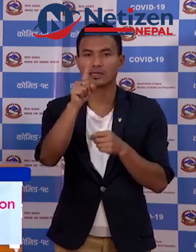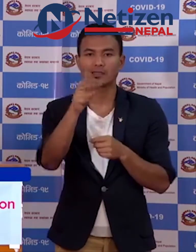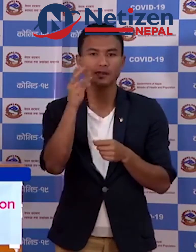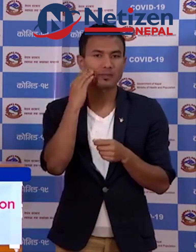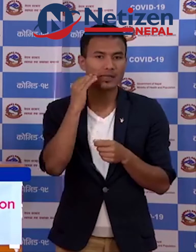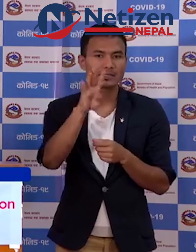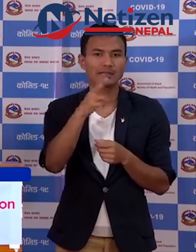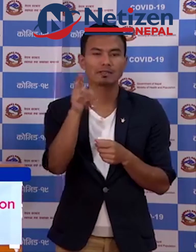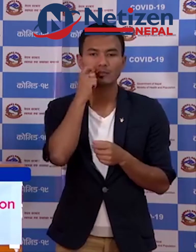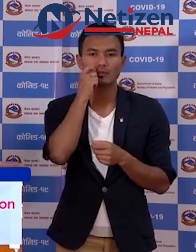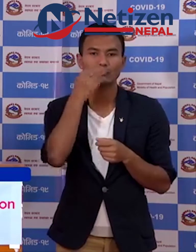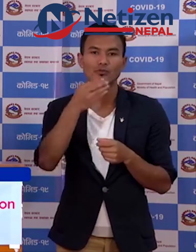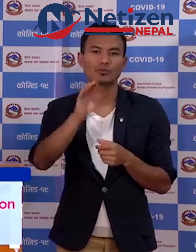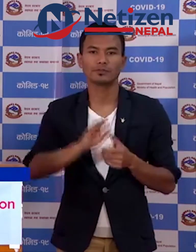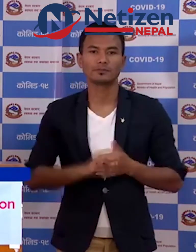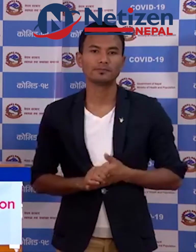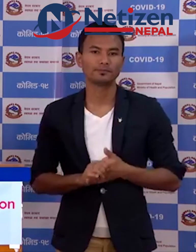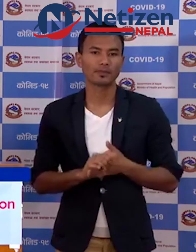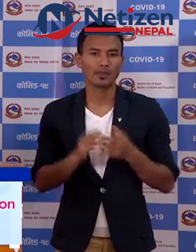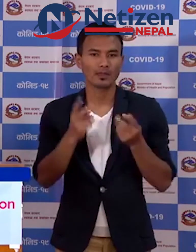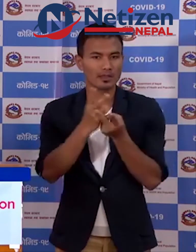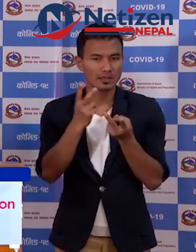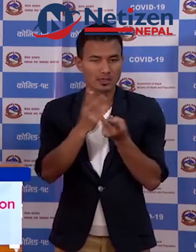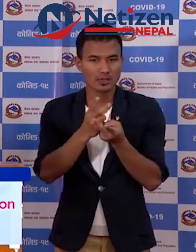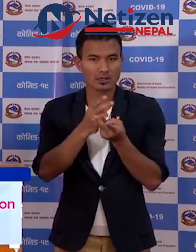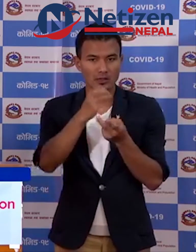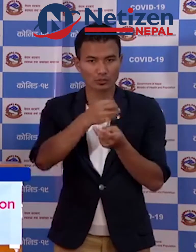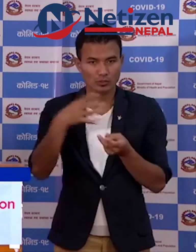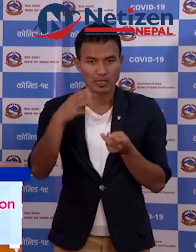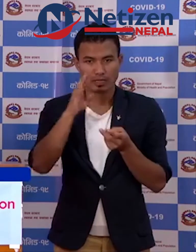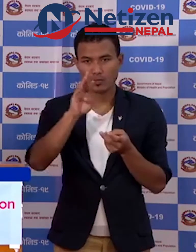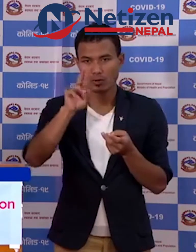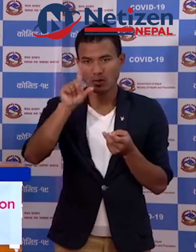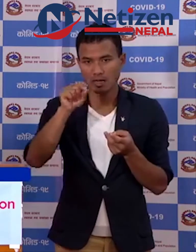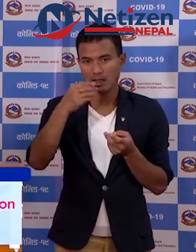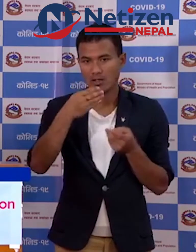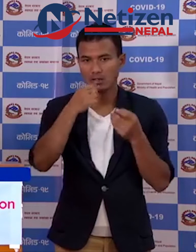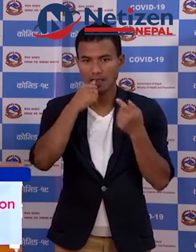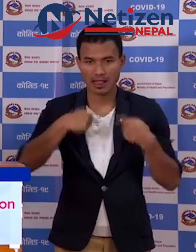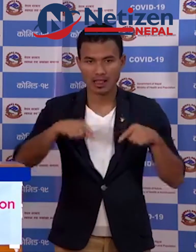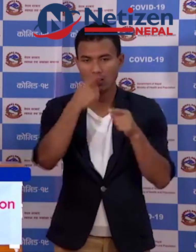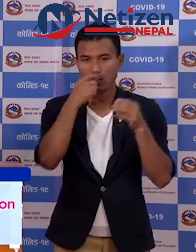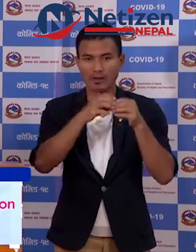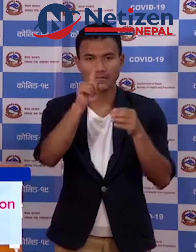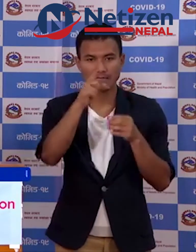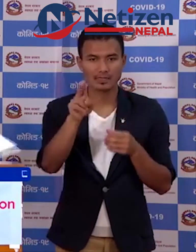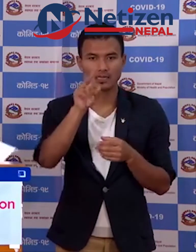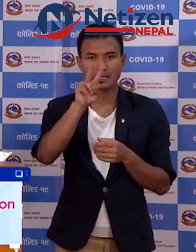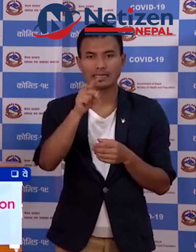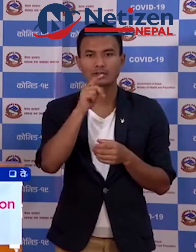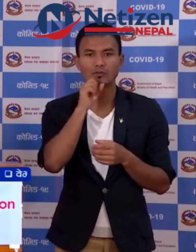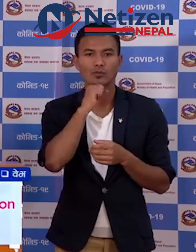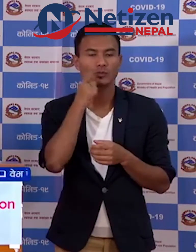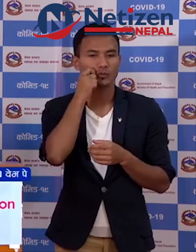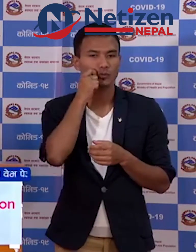र 4 जना पुरुष हुनुहुन्छ। त्यसै गरी सुर्खेत बराताल गाउँपालिकाको 1 जना 21 वर्षको